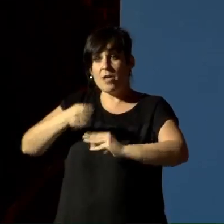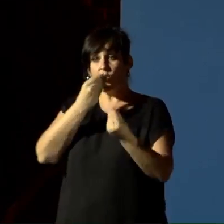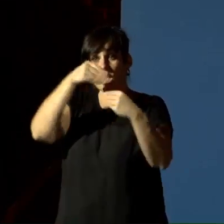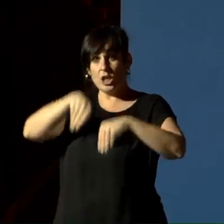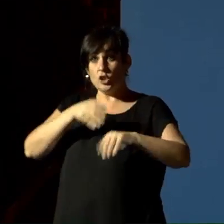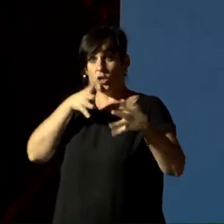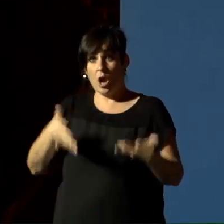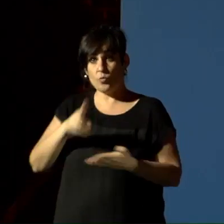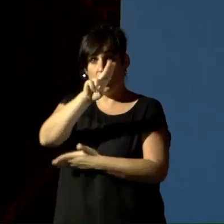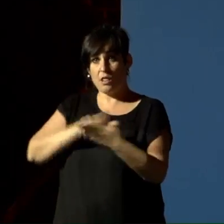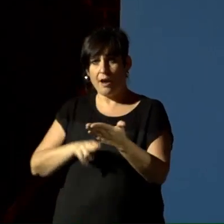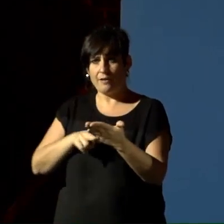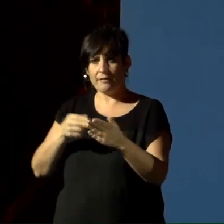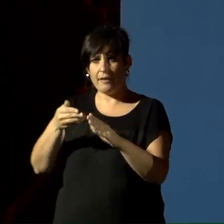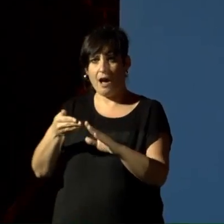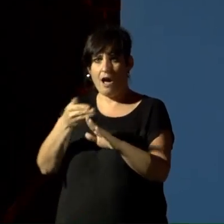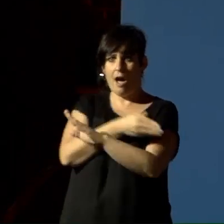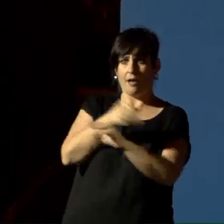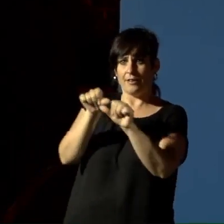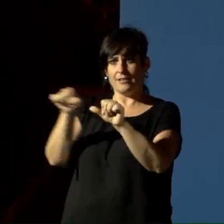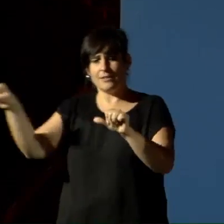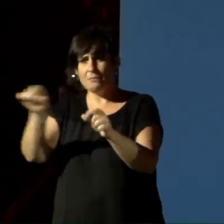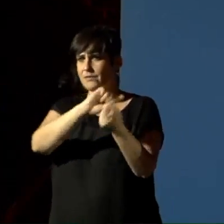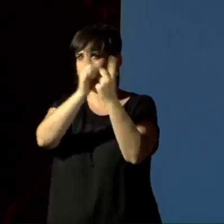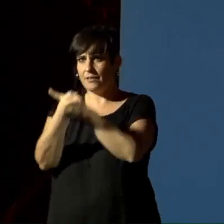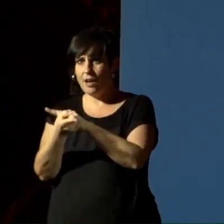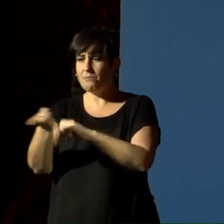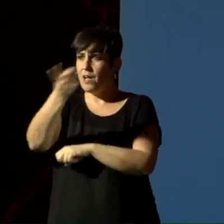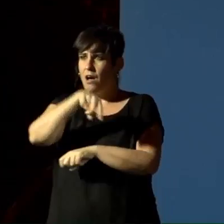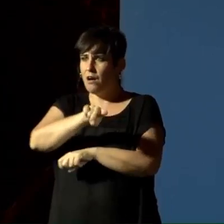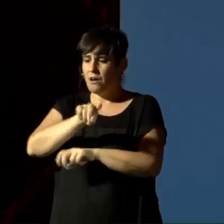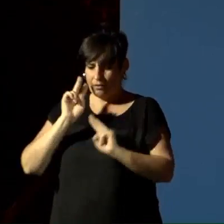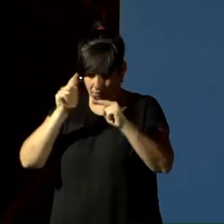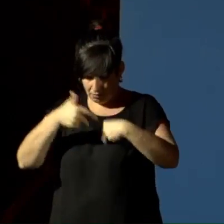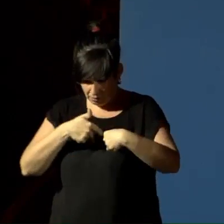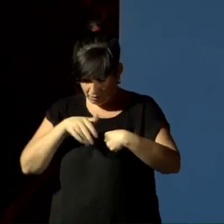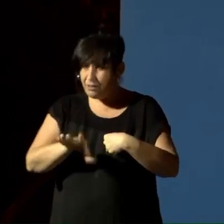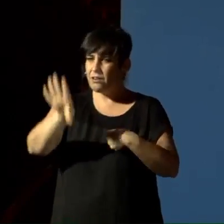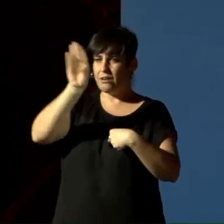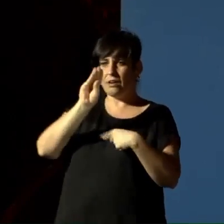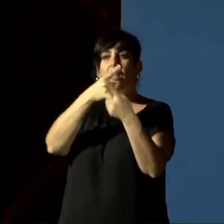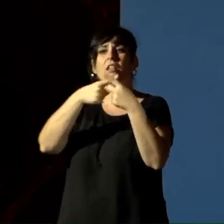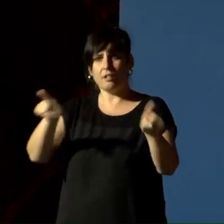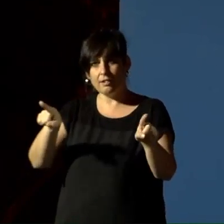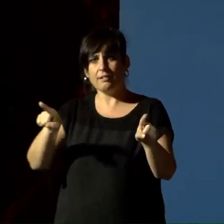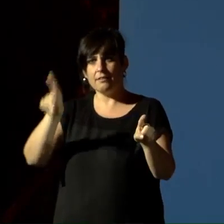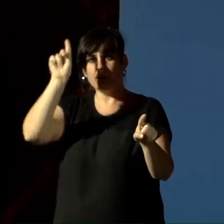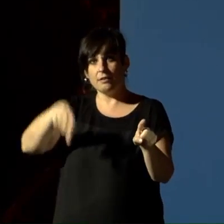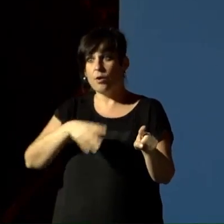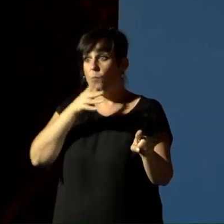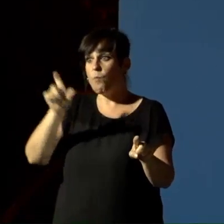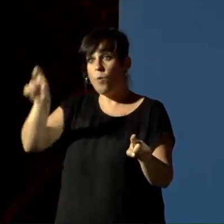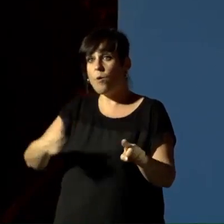noso país e marcou un antes e un despois na nosa comprensión de quen somos e por que somos o que somos e en moitos sentidos cando el iba